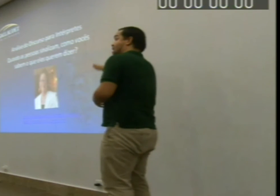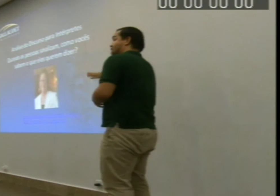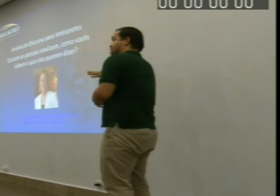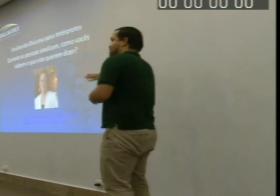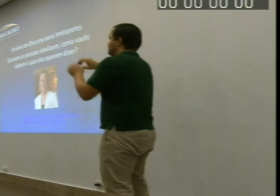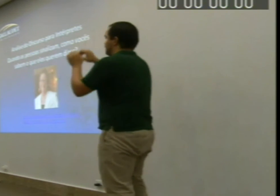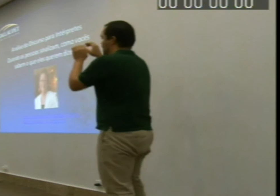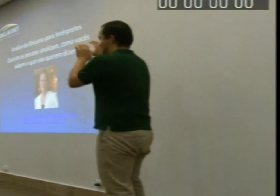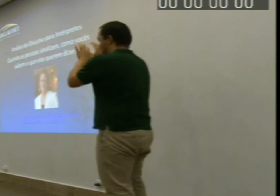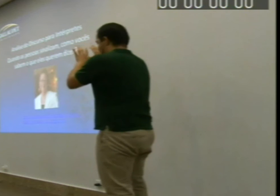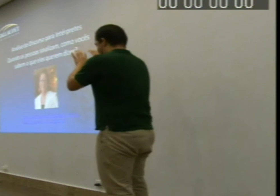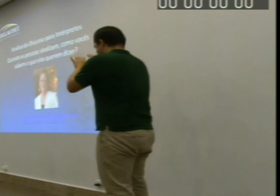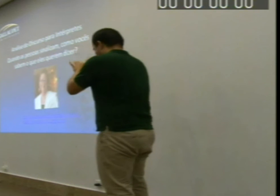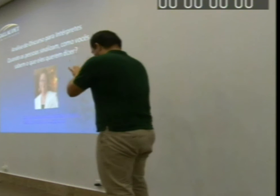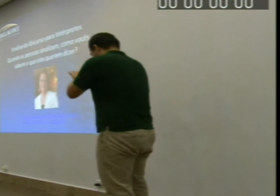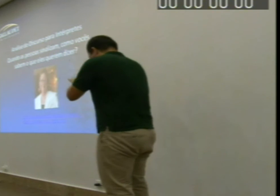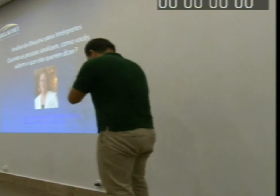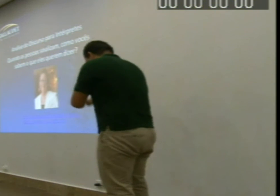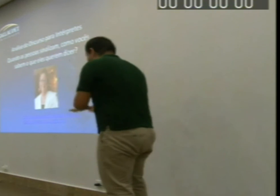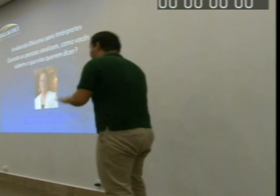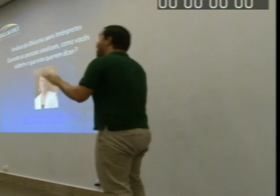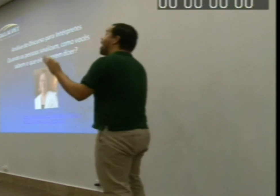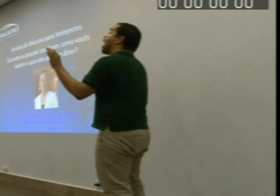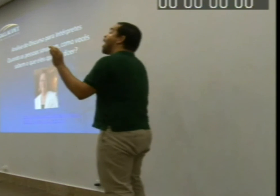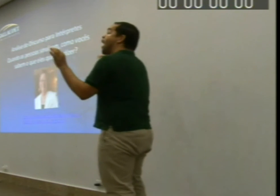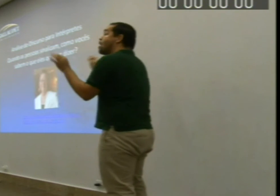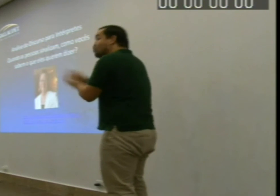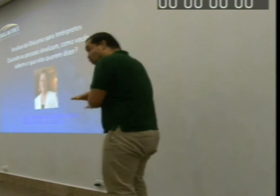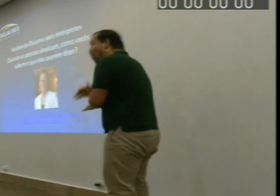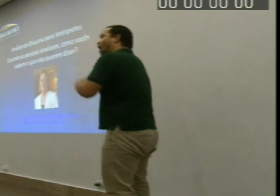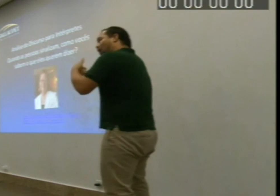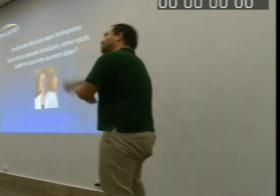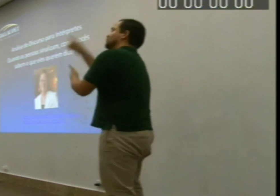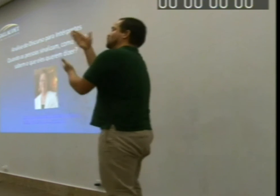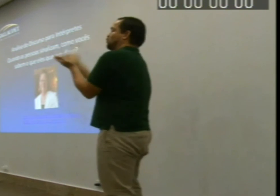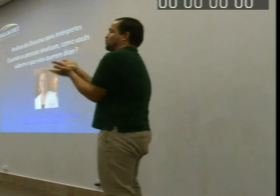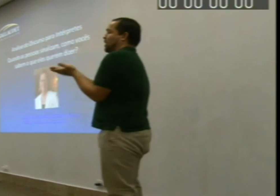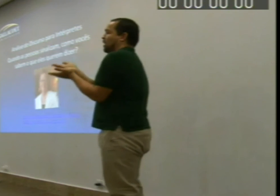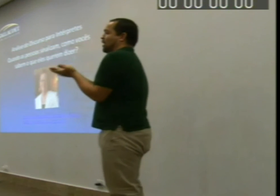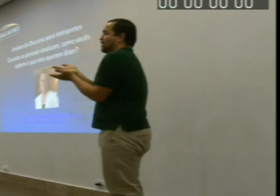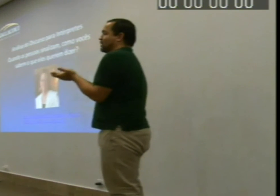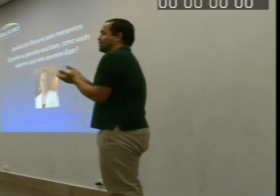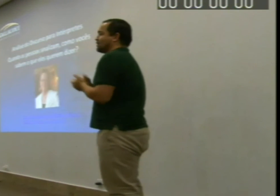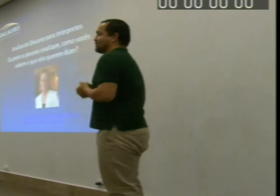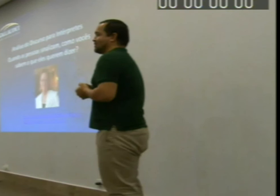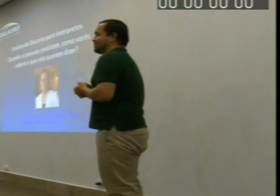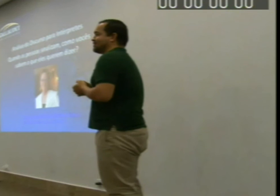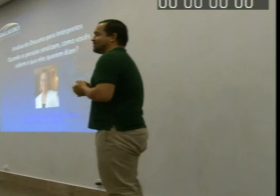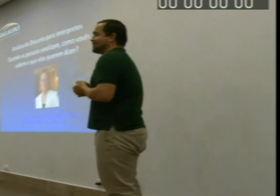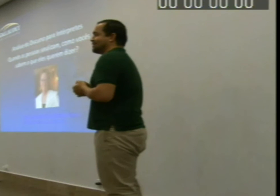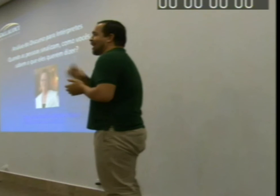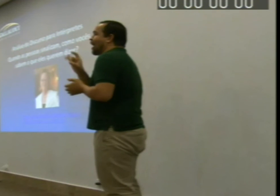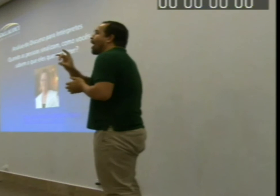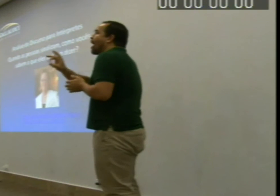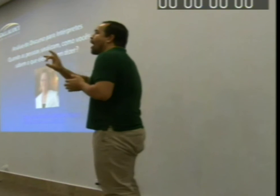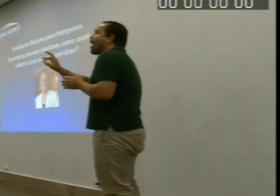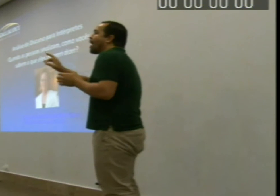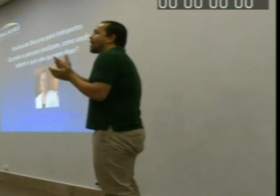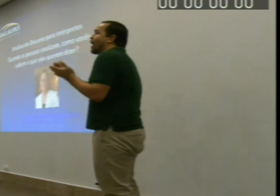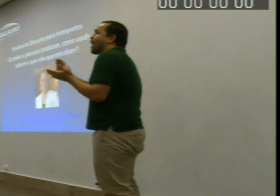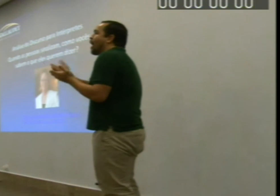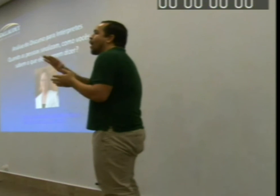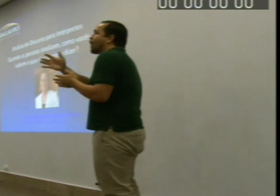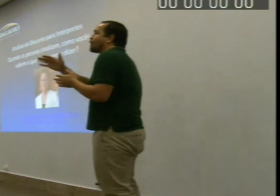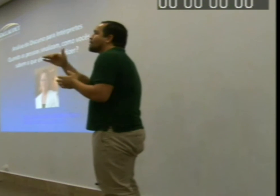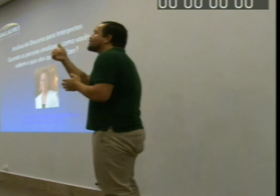pro português então eu fazia a tradução por português então quando acabava eu conseguia estudar então era assim que eu